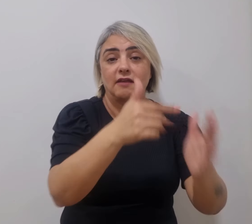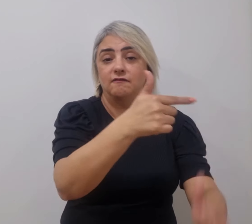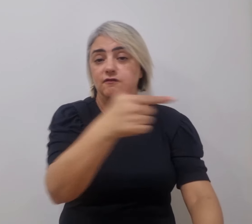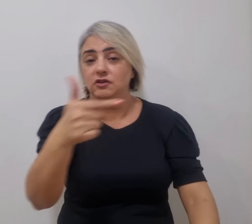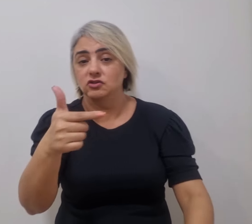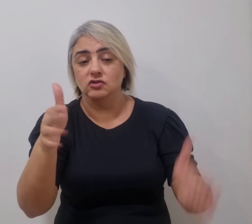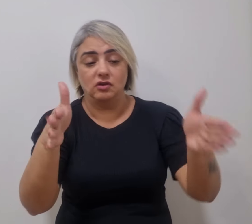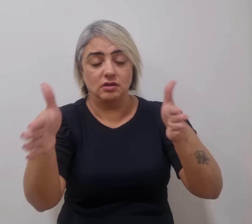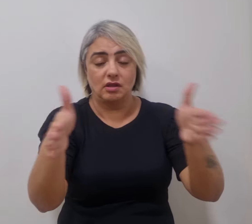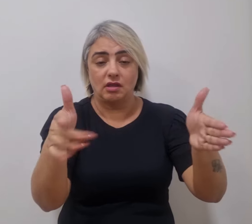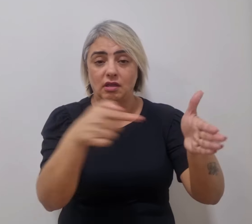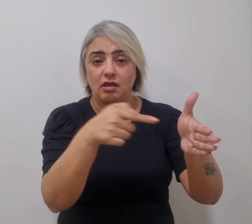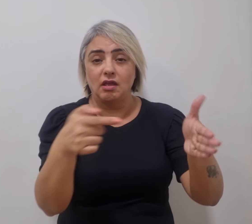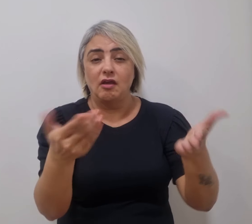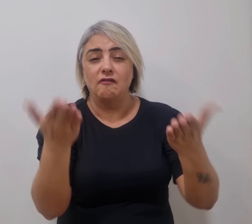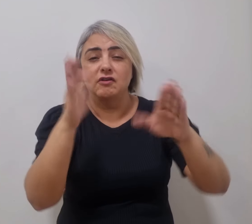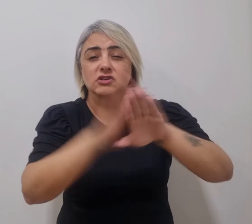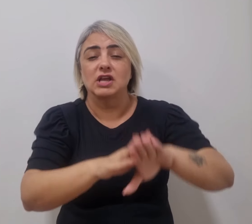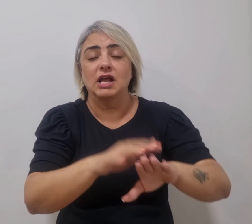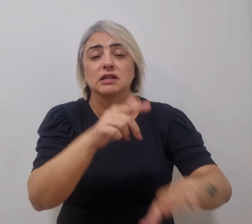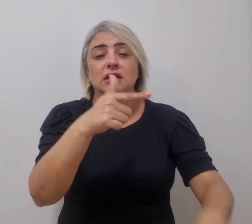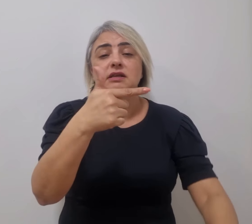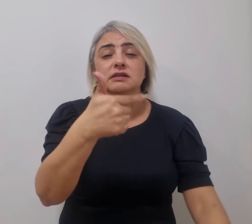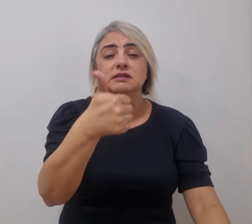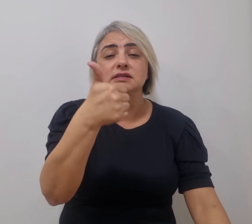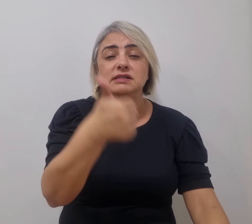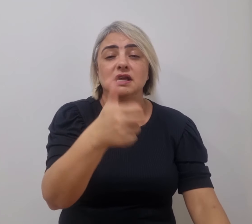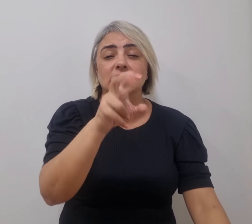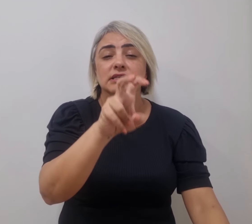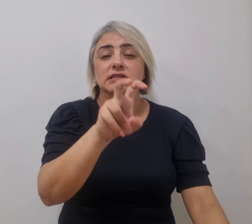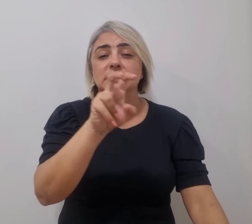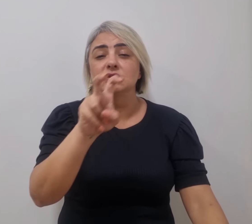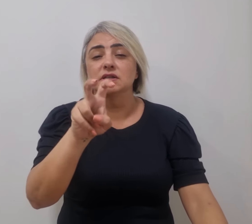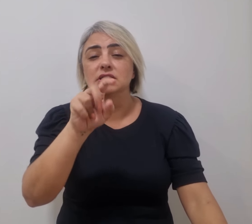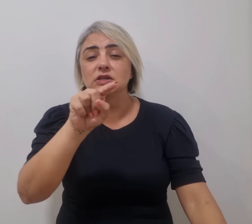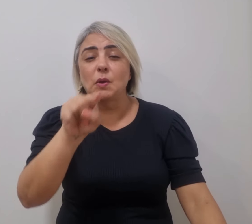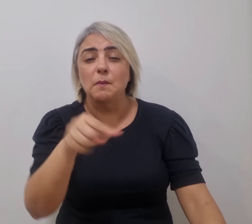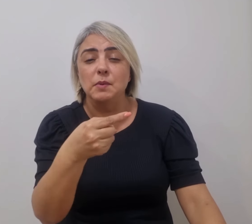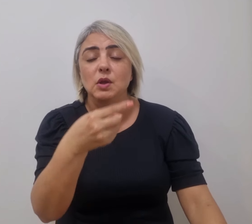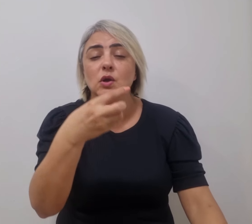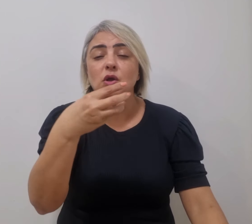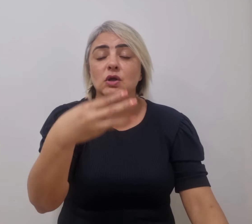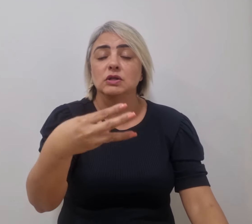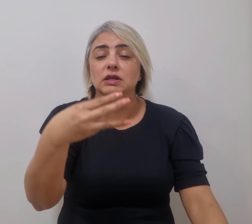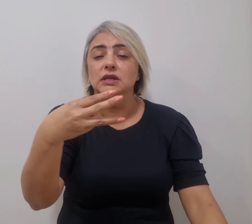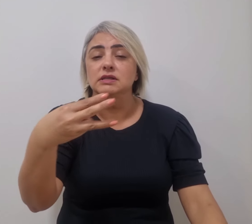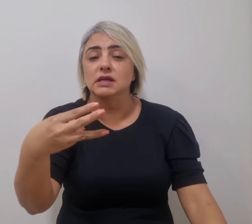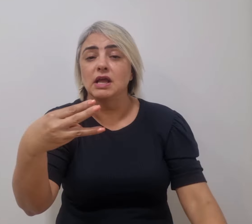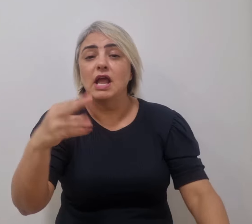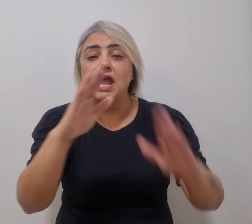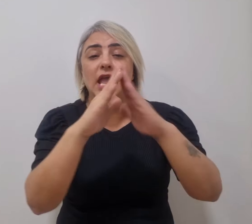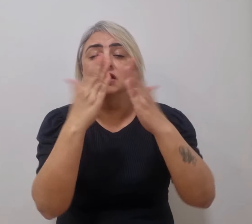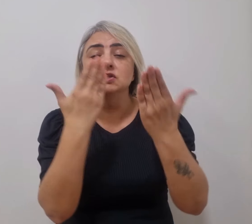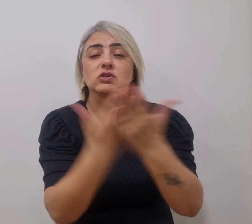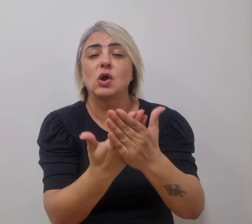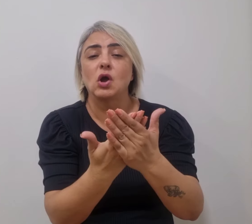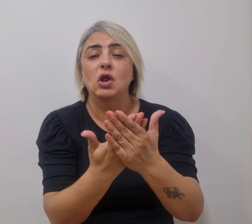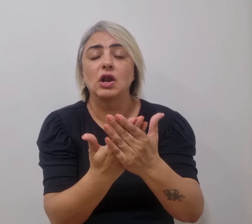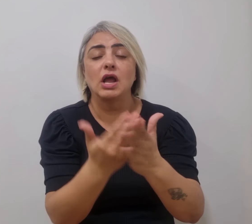foram fechadas 155.383 escolas em todo o Brasil.